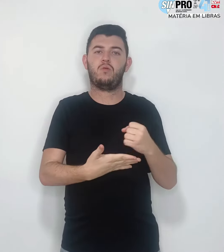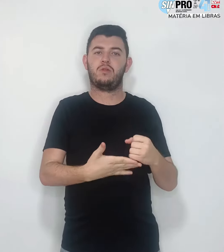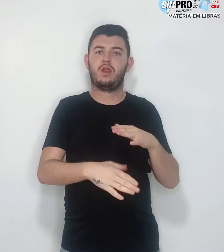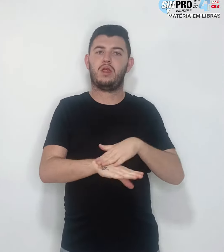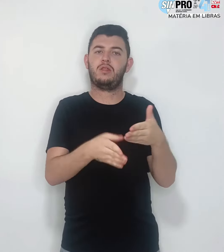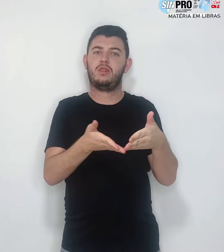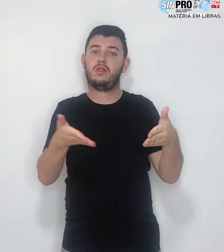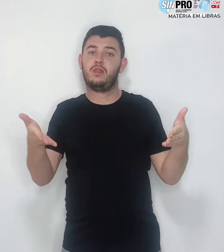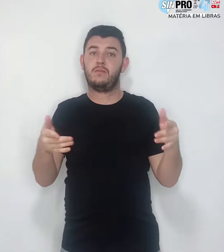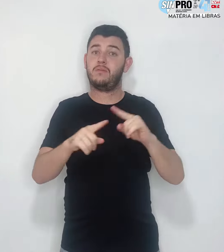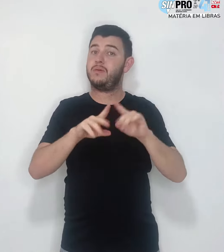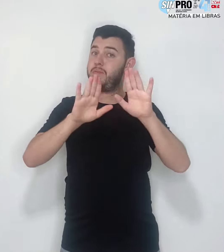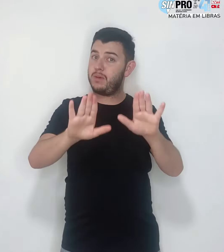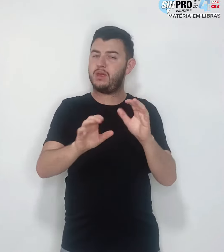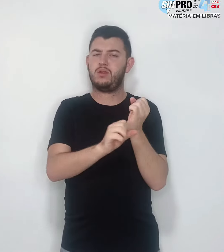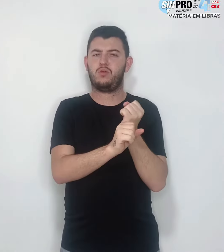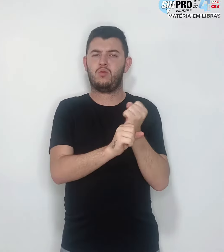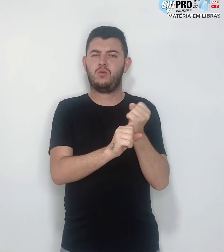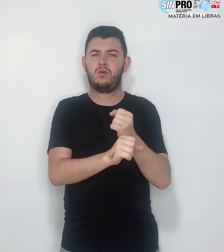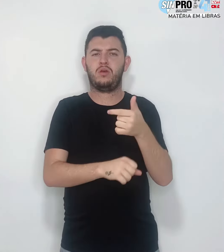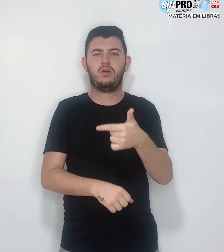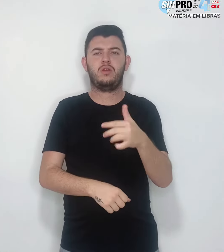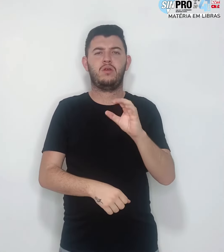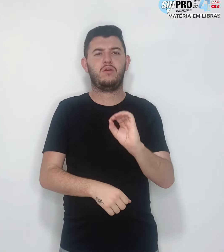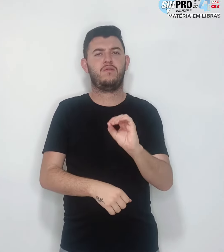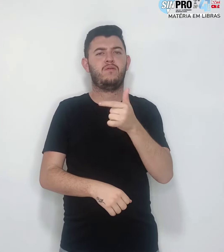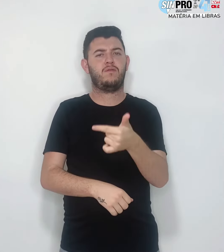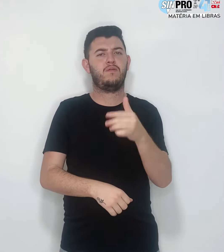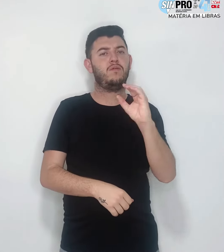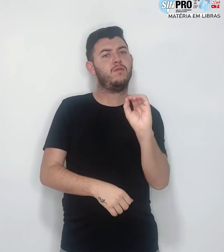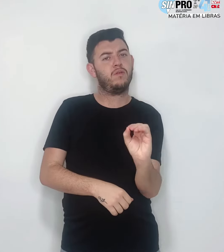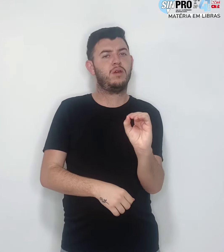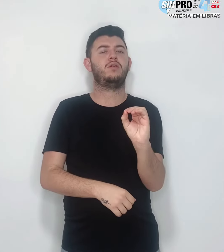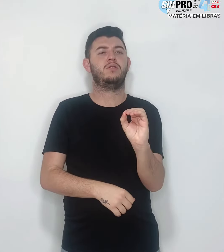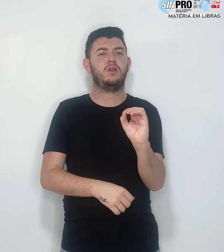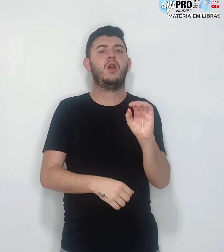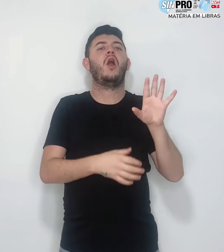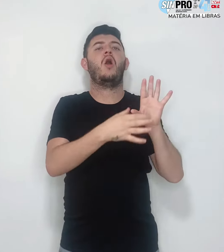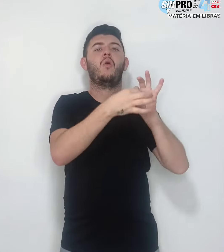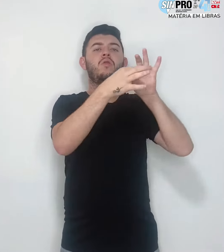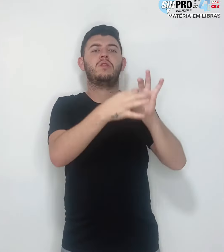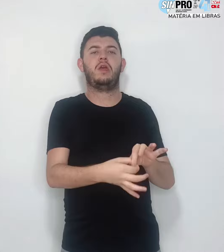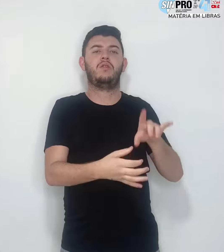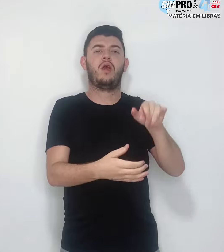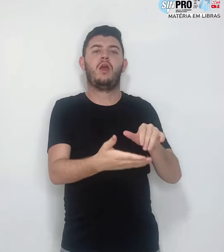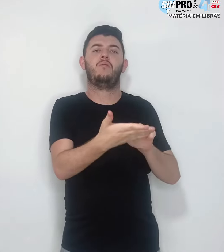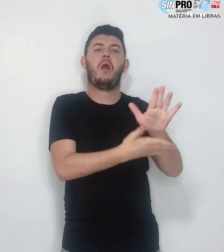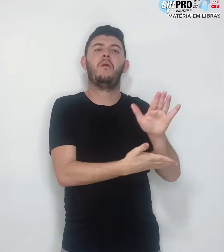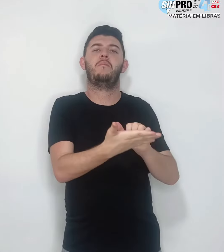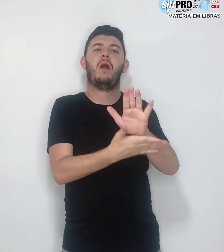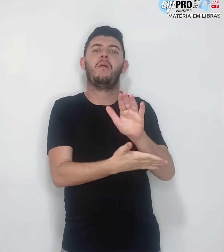contrato temporário. Em 2020, em um contexto de demissão generalizada, o